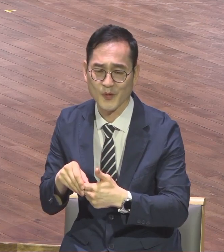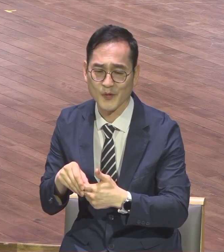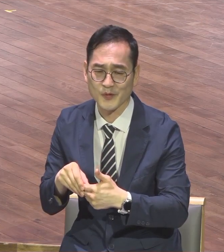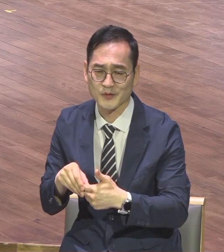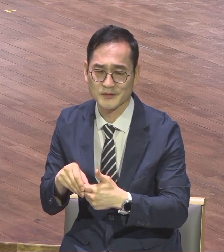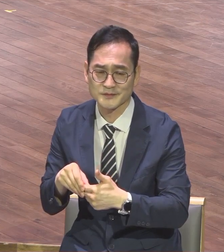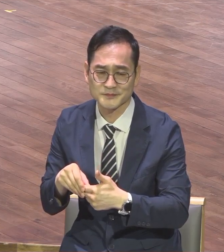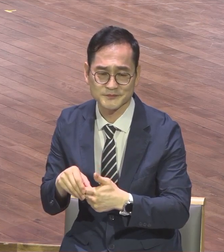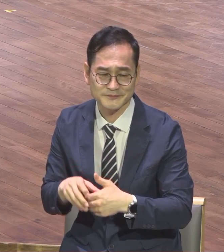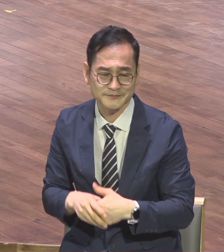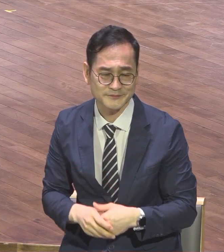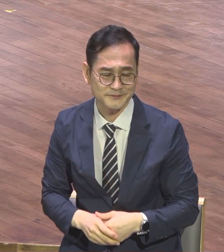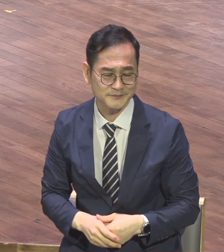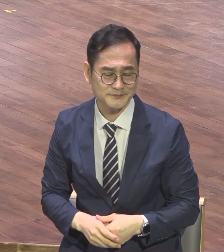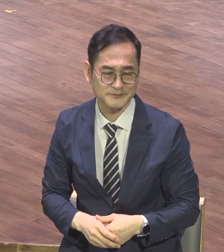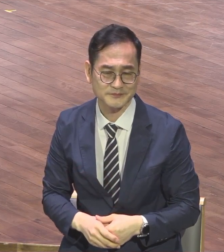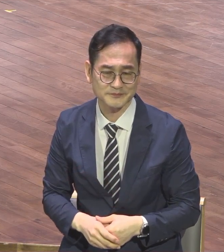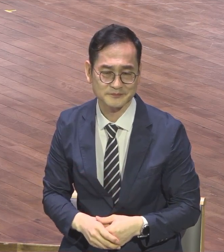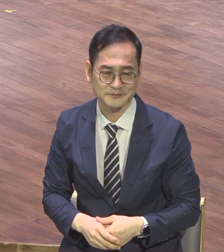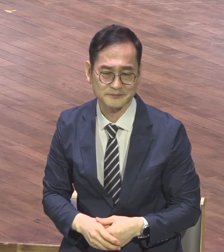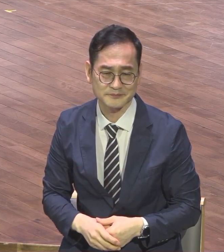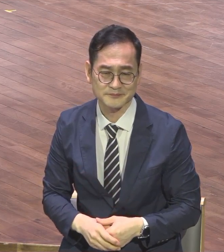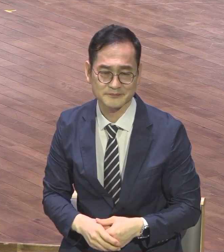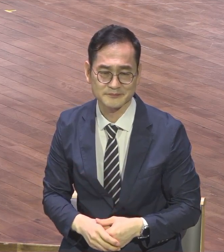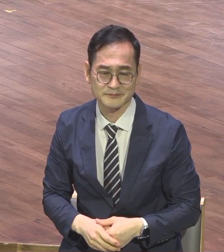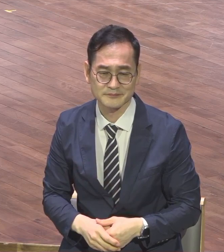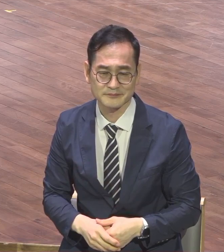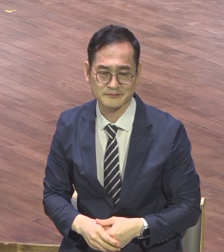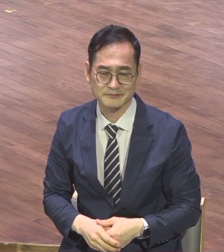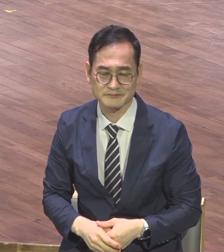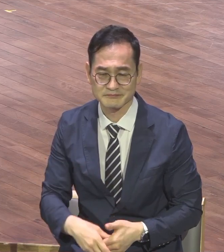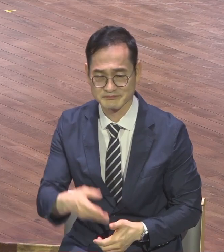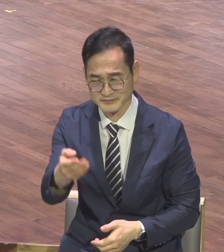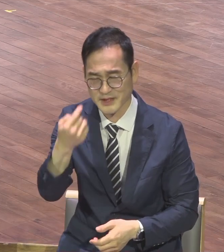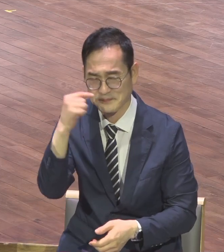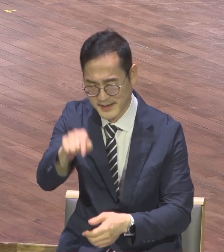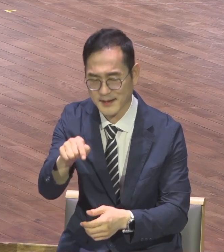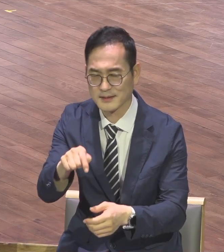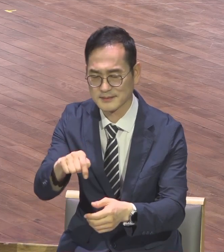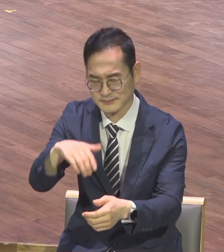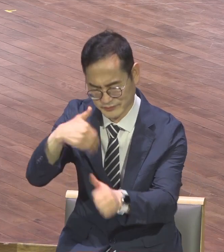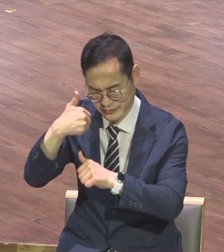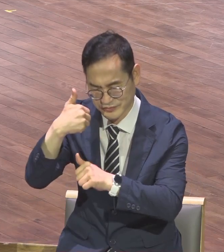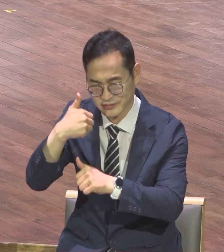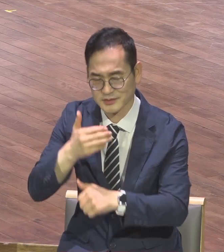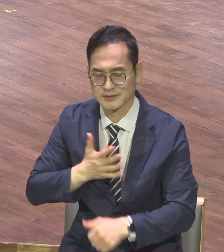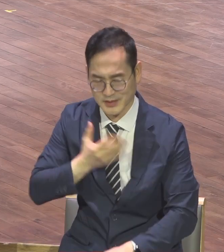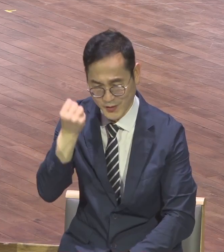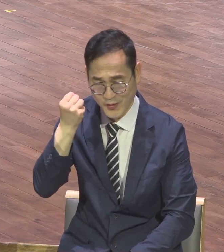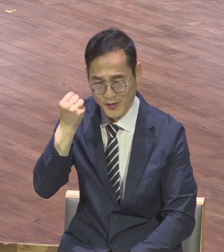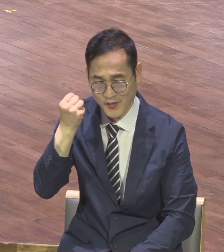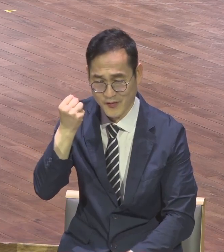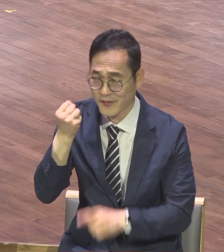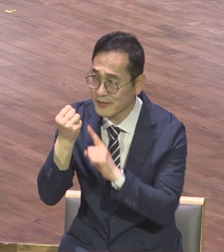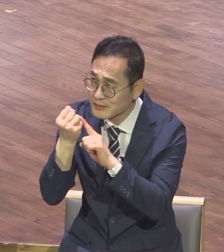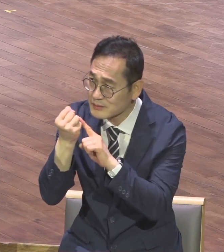아멘. 진행하여 불렀나니 너는 내 것이라. 이런 영적